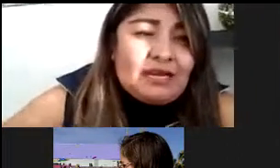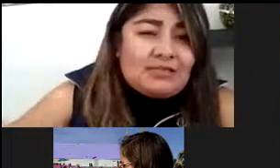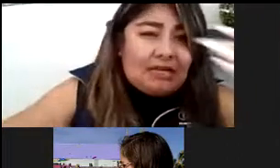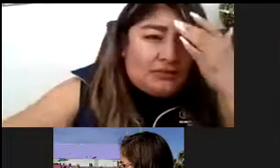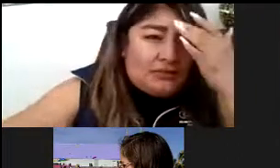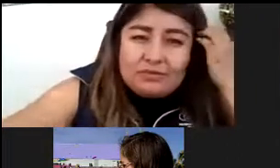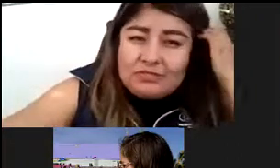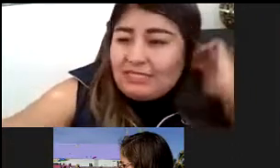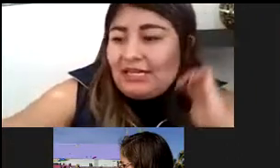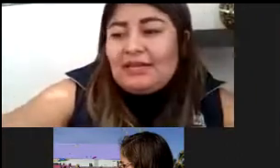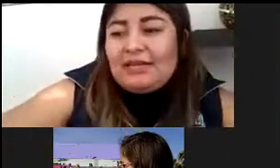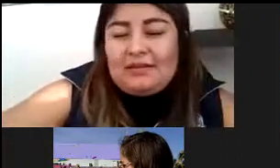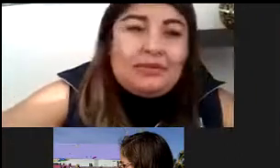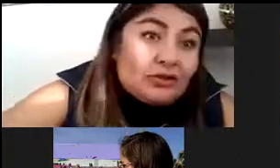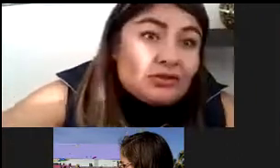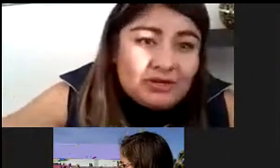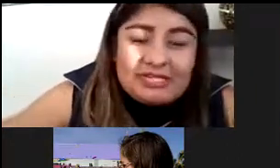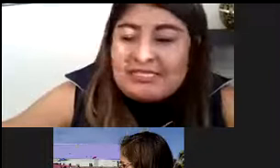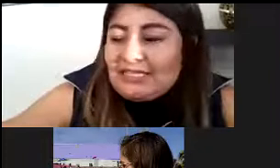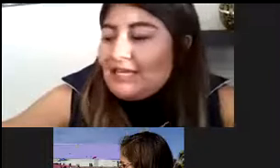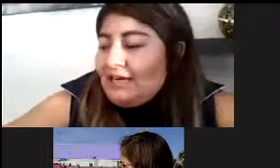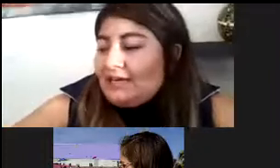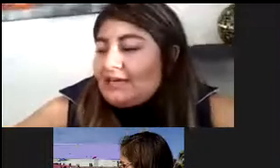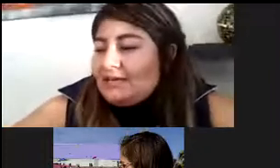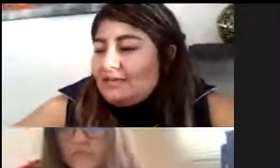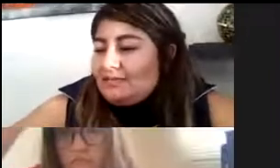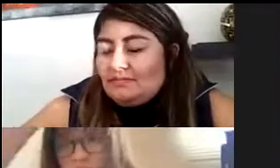la clase pasada no tomamos lista, pero todos tuvieron asistencia.